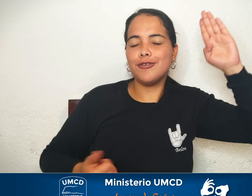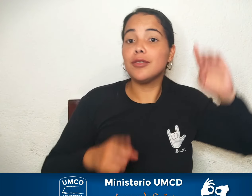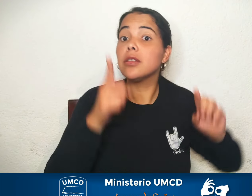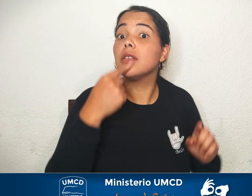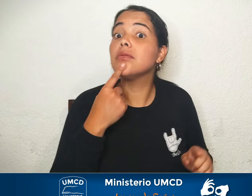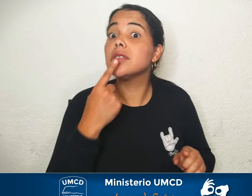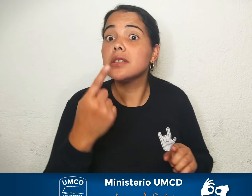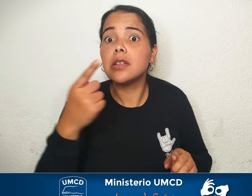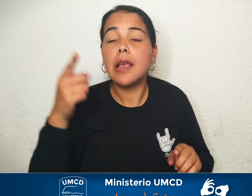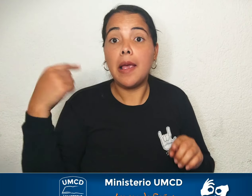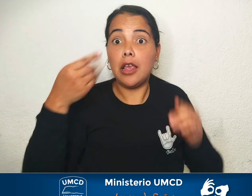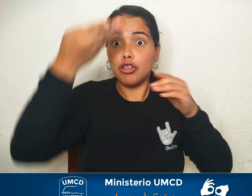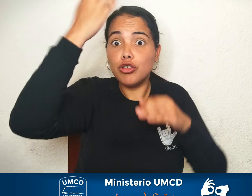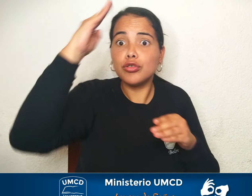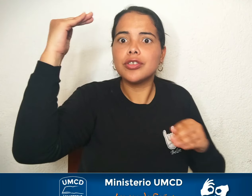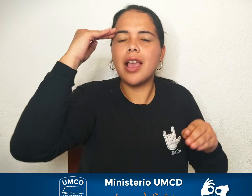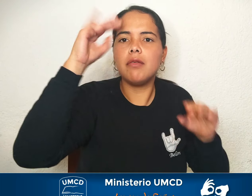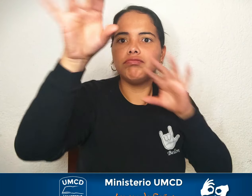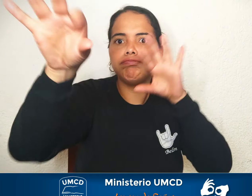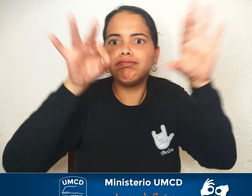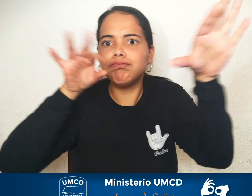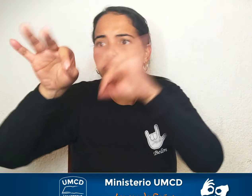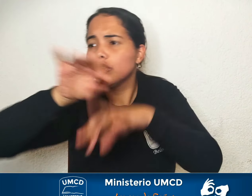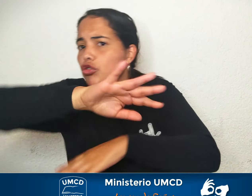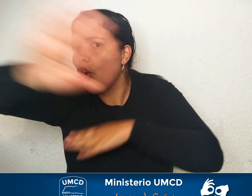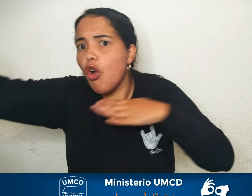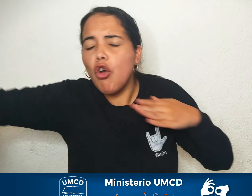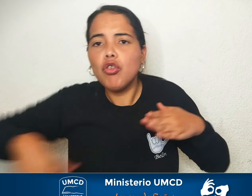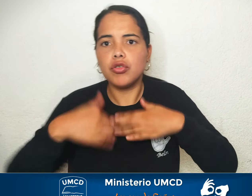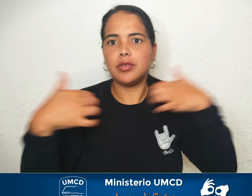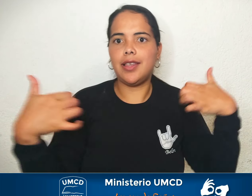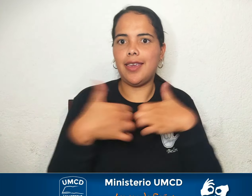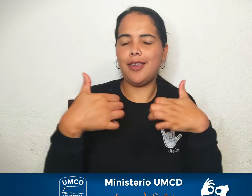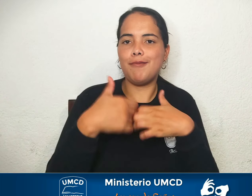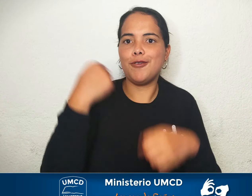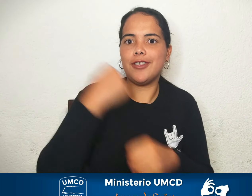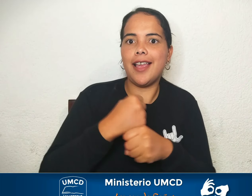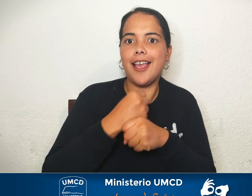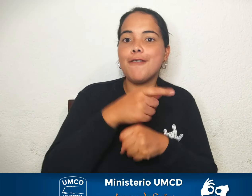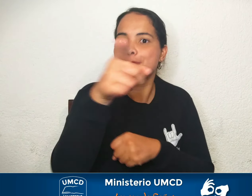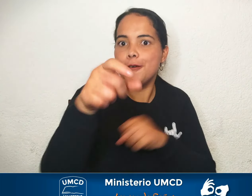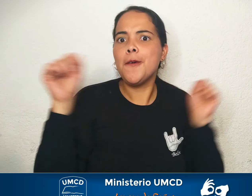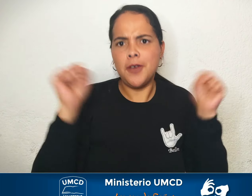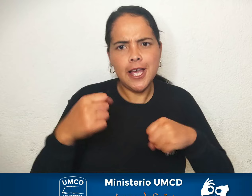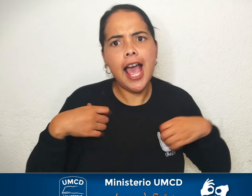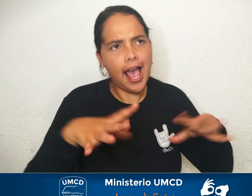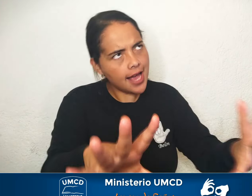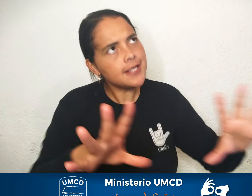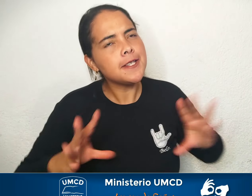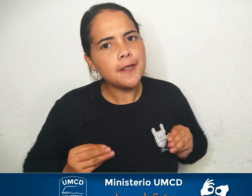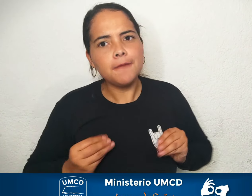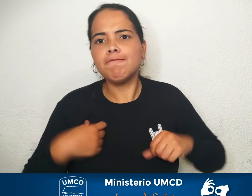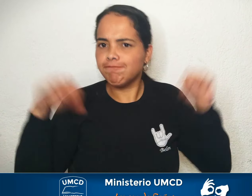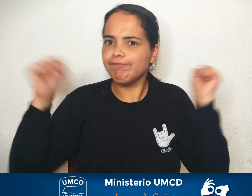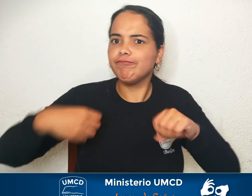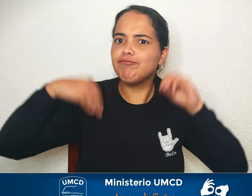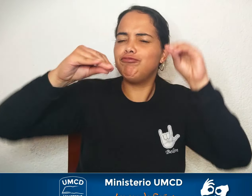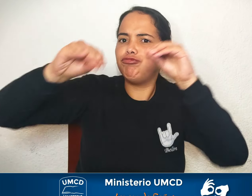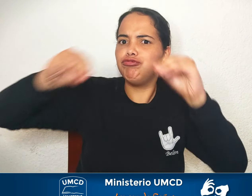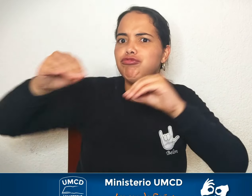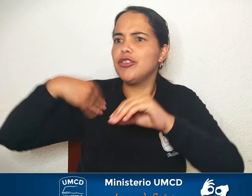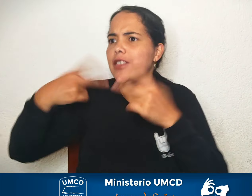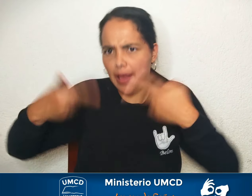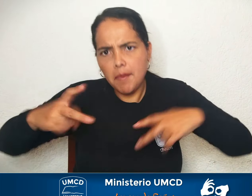se place en escoger a personas para ser partícipes de eso. Y es ahí donde nosotros podemos encontrar la